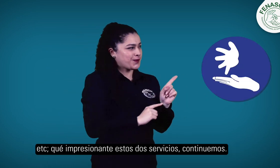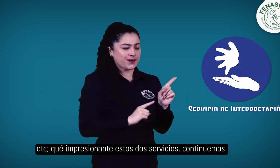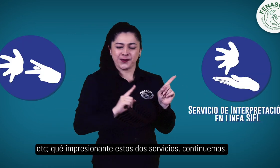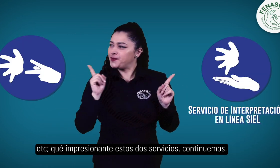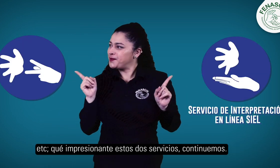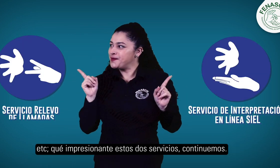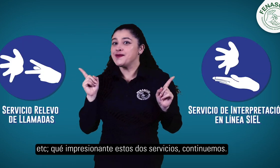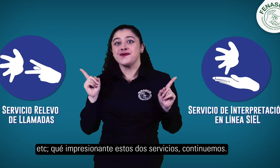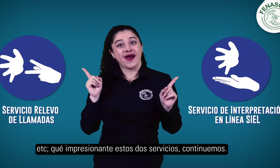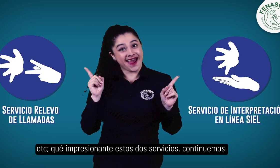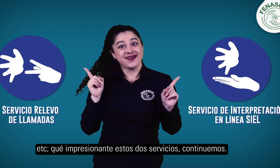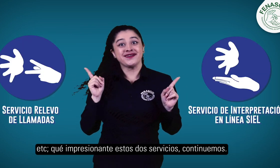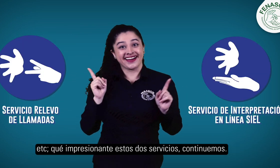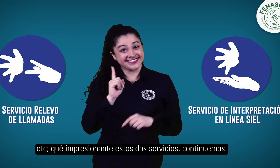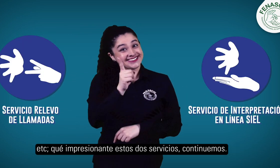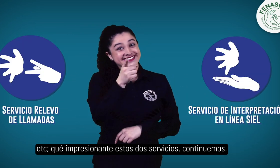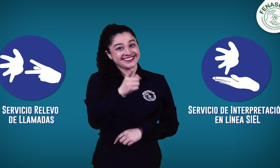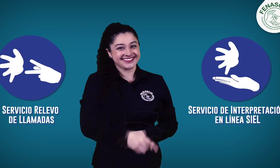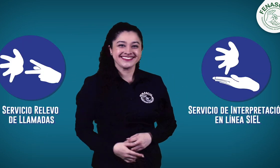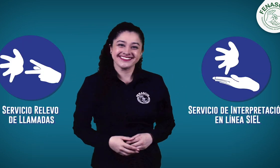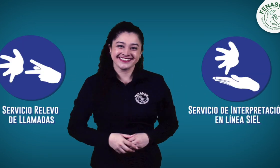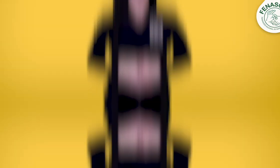¡Qué impresionante estos dos servicios! ¡Continuemos!